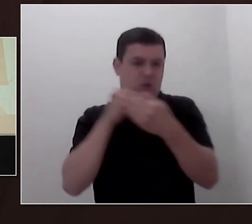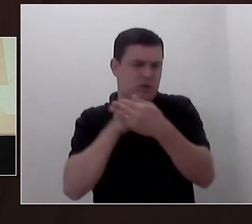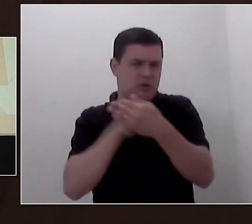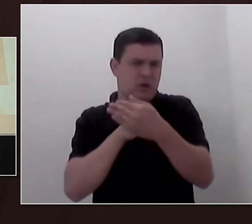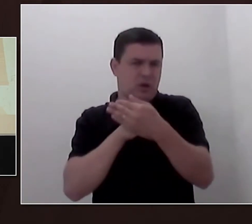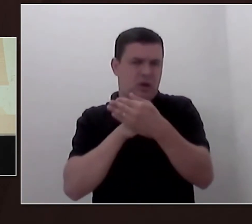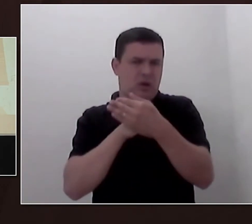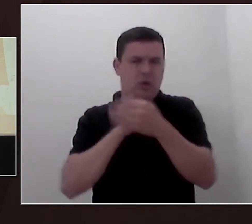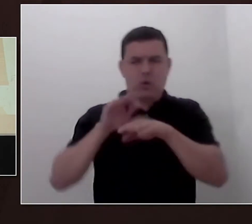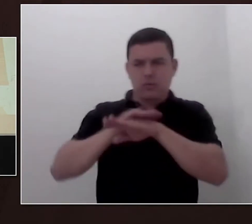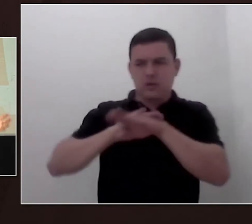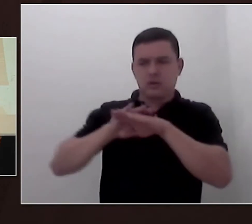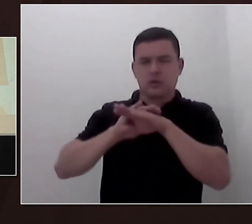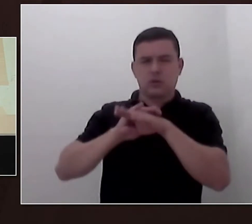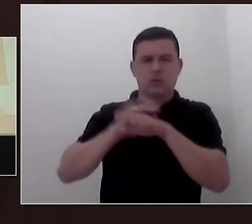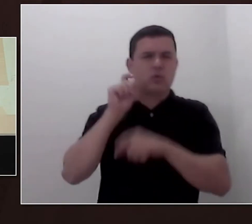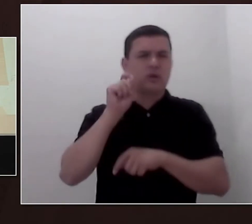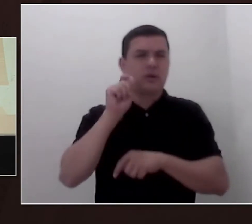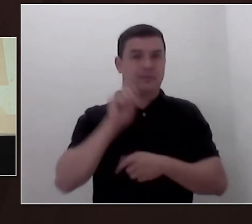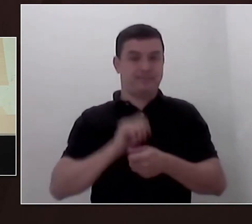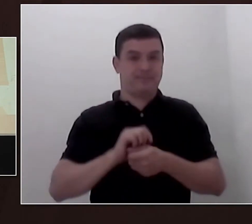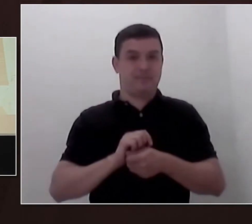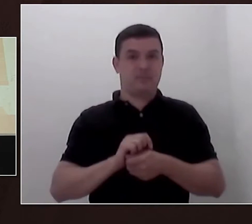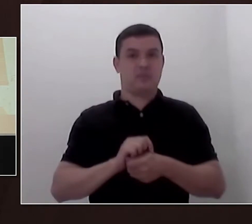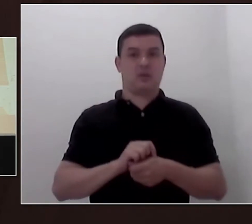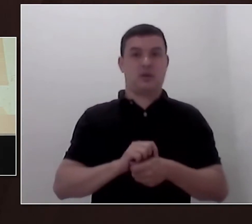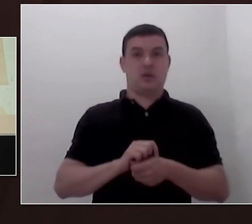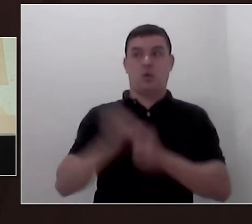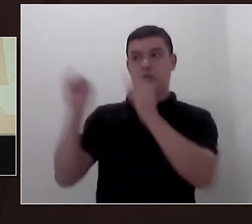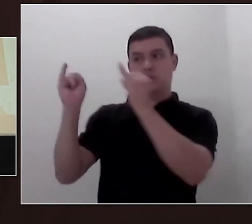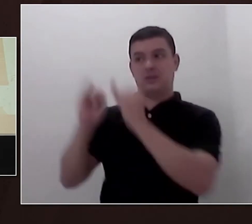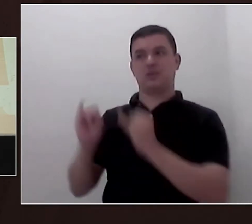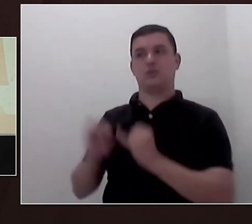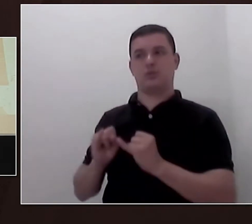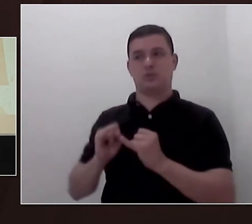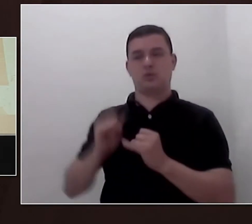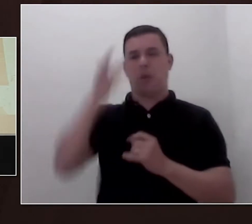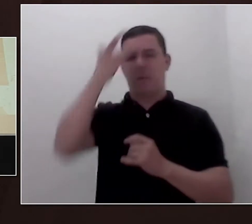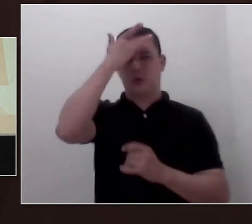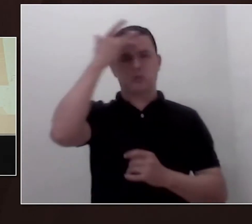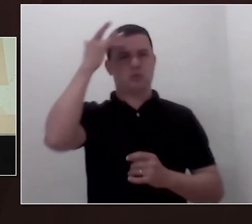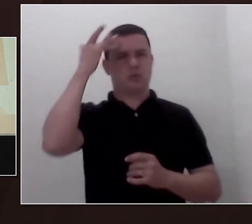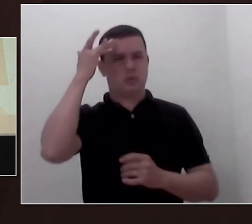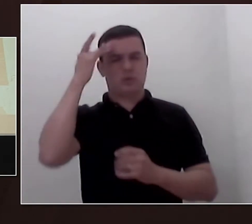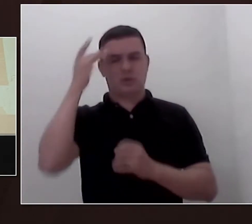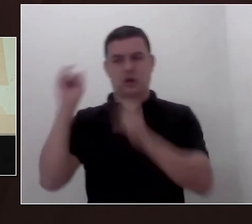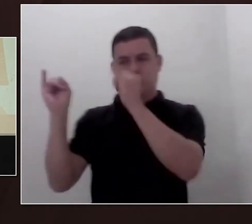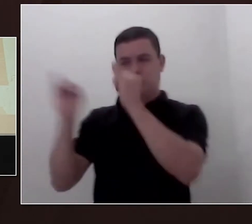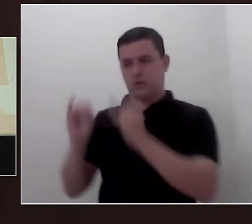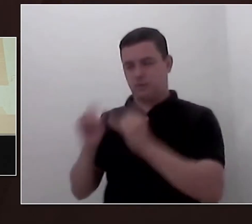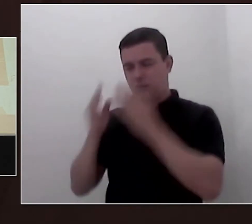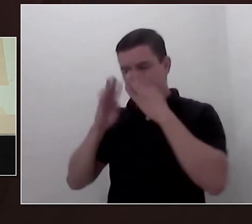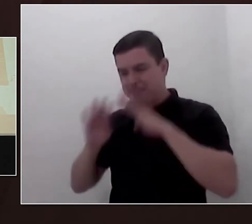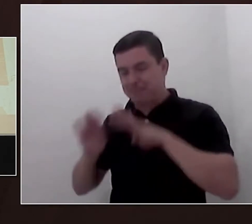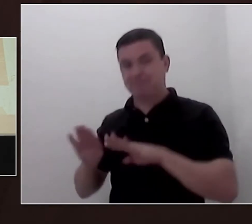era a desconfiança do povo pagão para com os cristãos. As